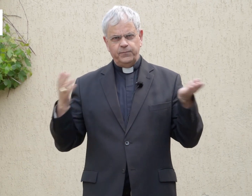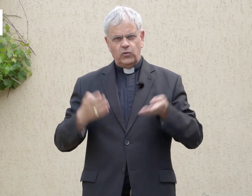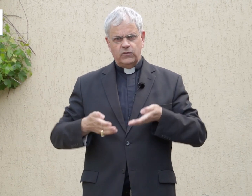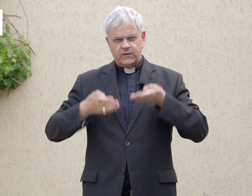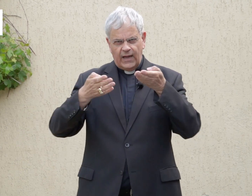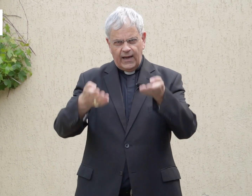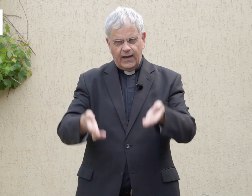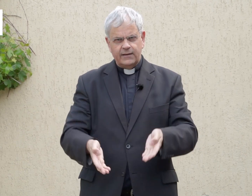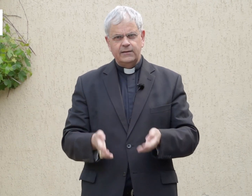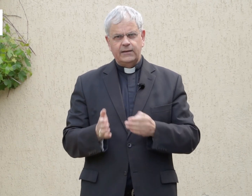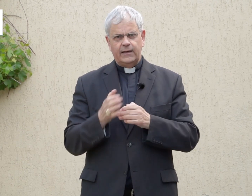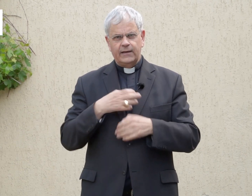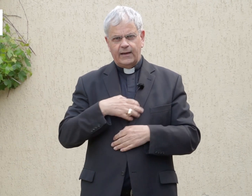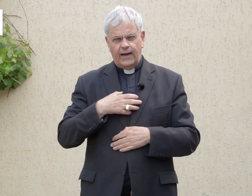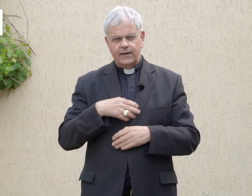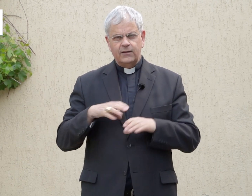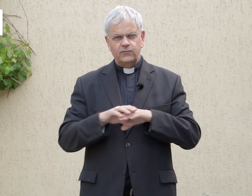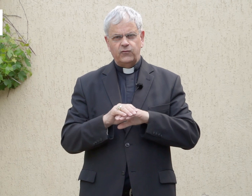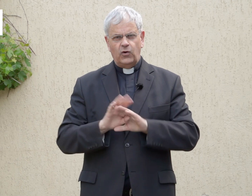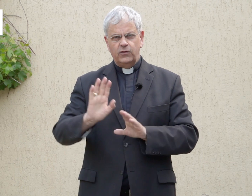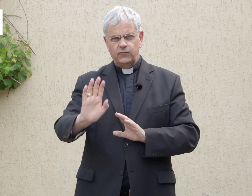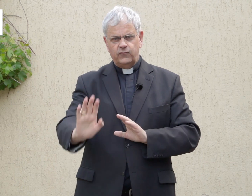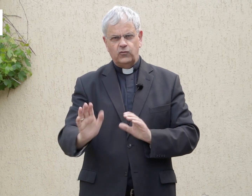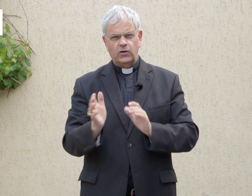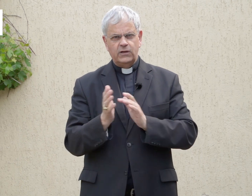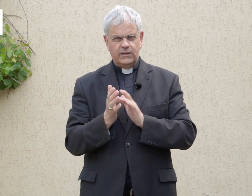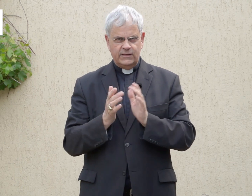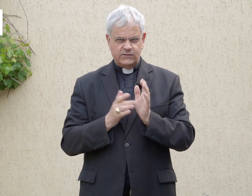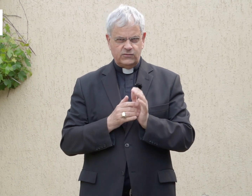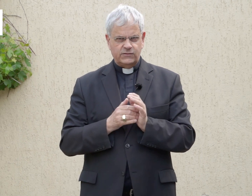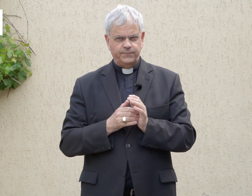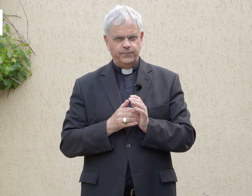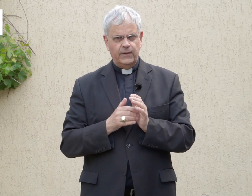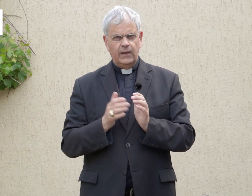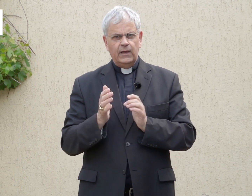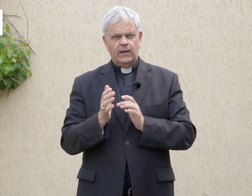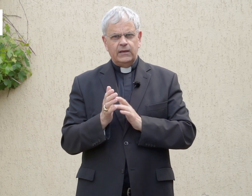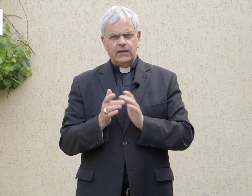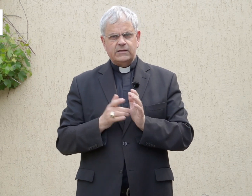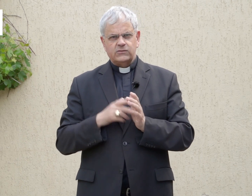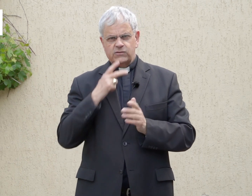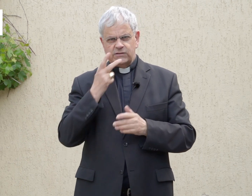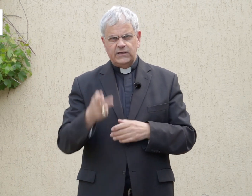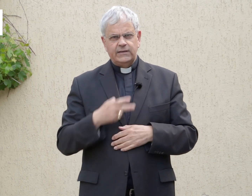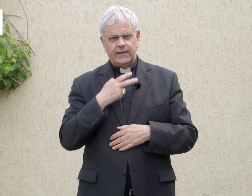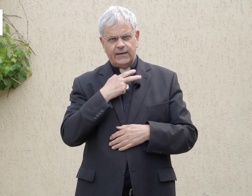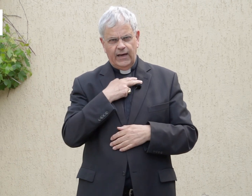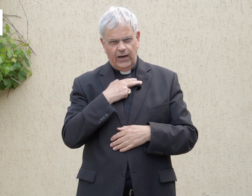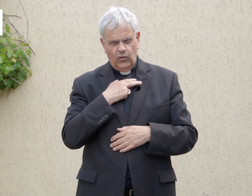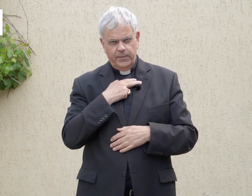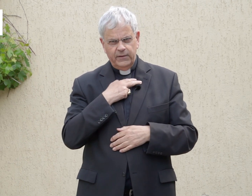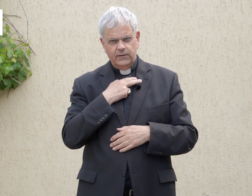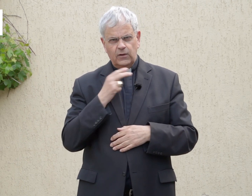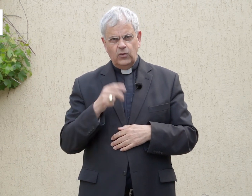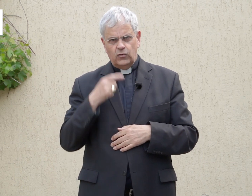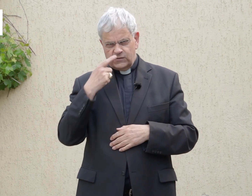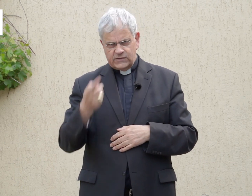und tragen den kranken Freund vor Jesus. Jesus sieht den Glauben und